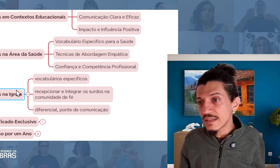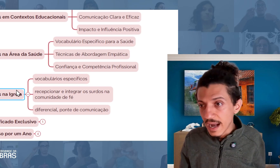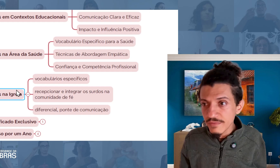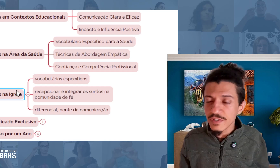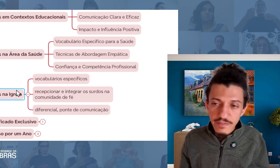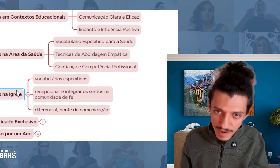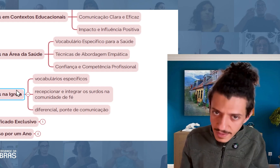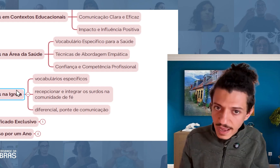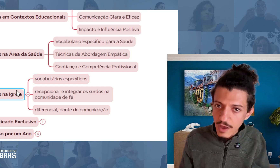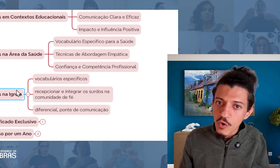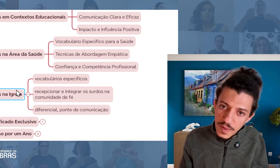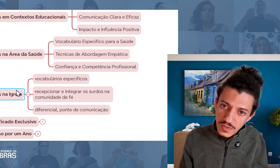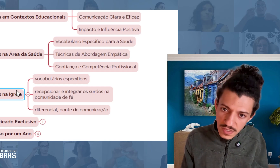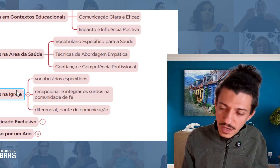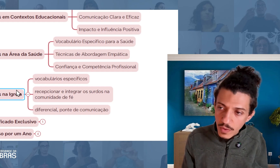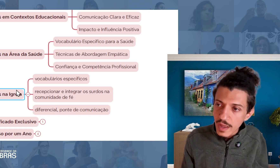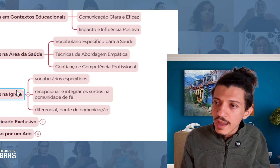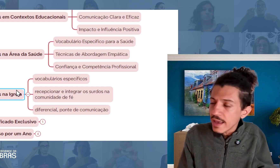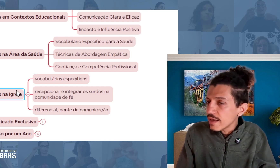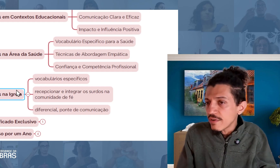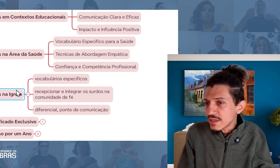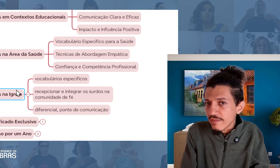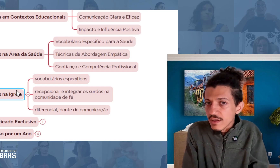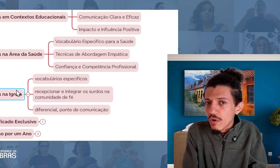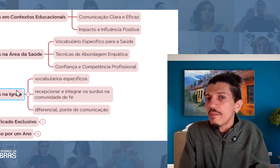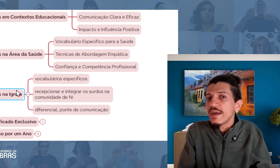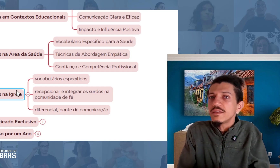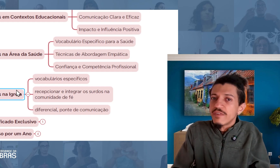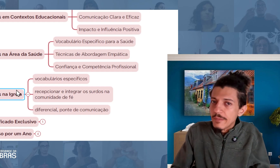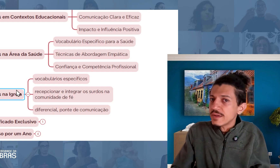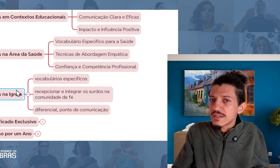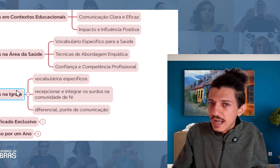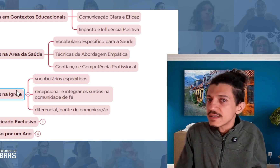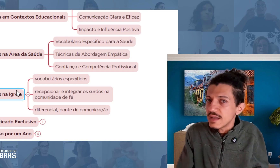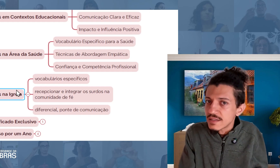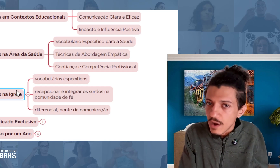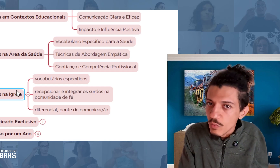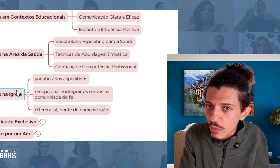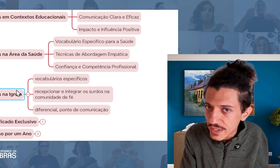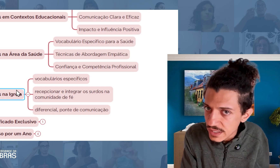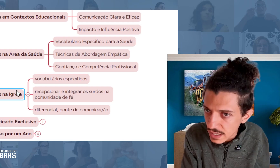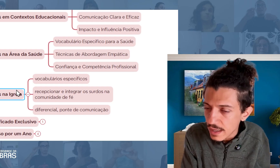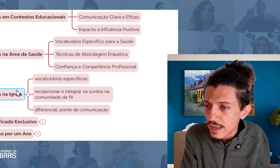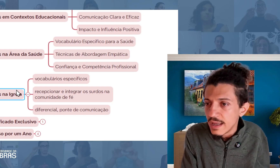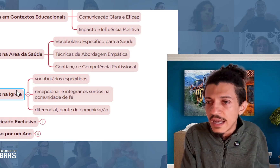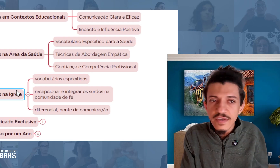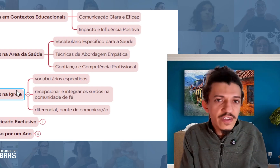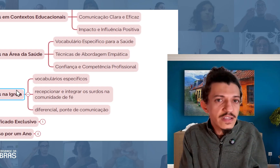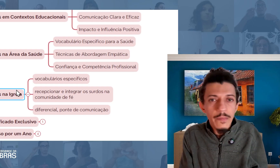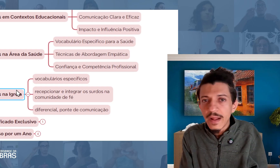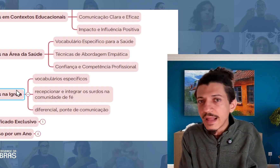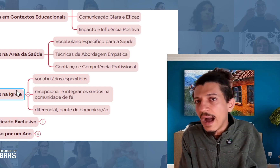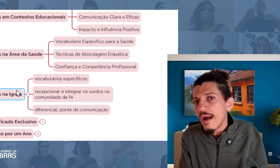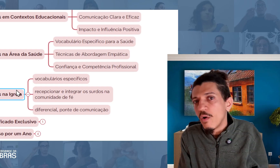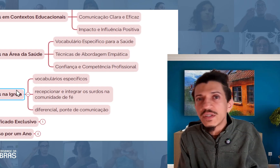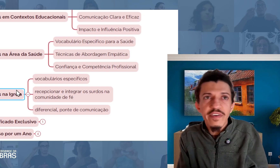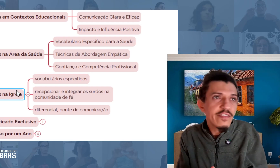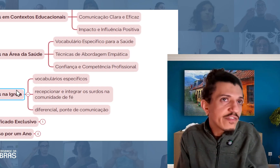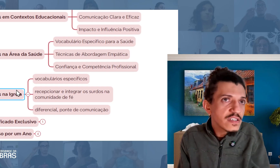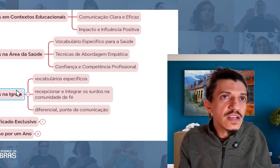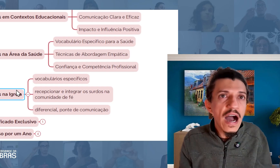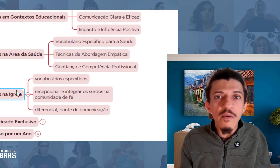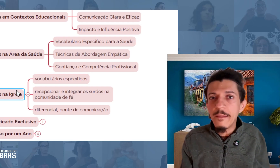mais tarde você vai estar em alguma situação em que você eventualmente vai precisar de sinalizar alguma coisa assim. Às vezes você vai interpretar, você